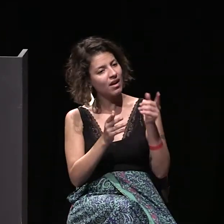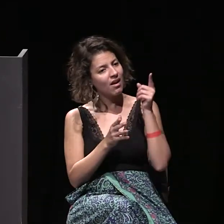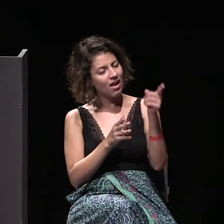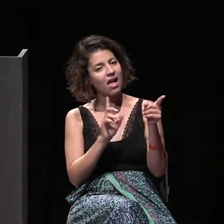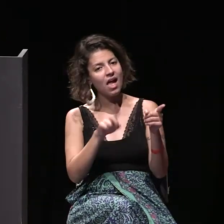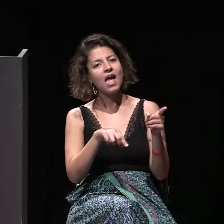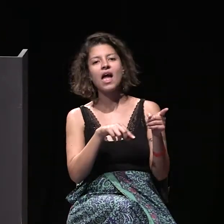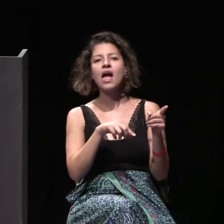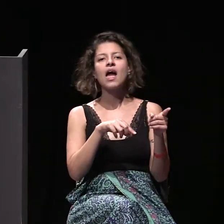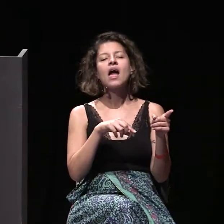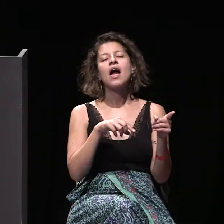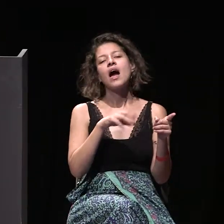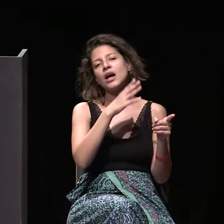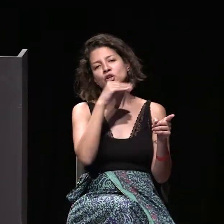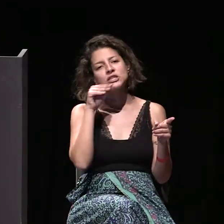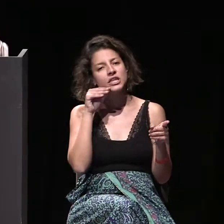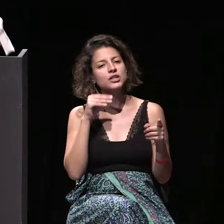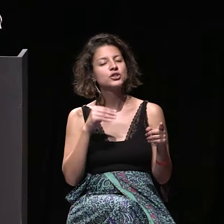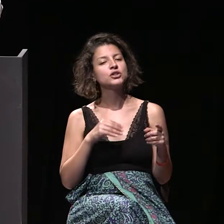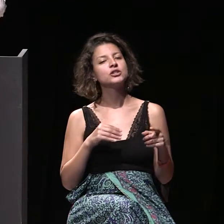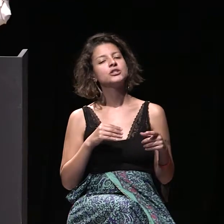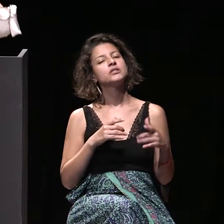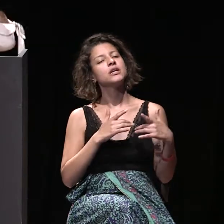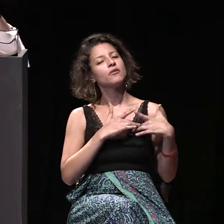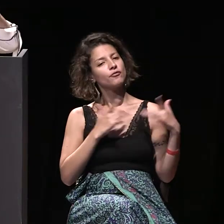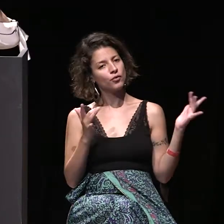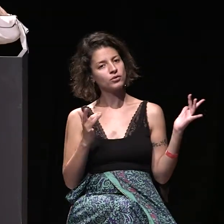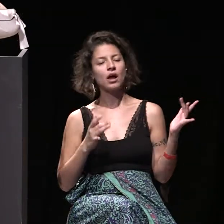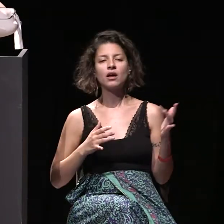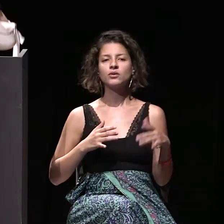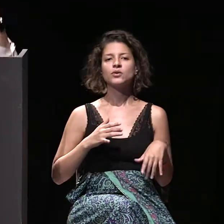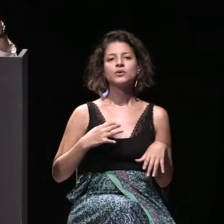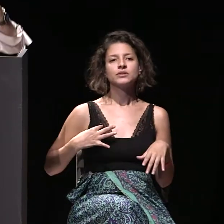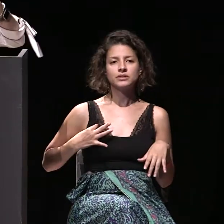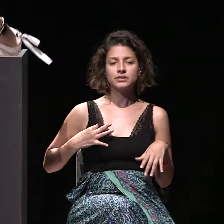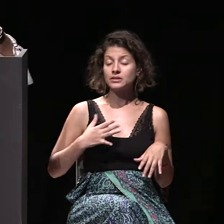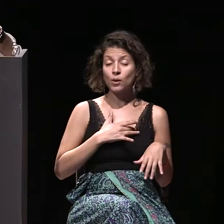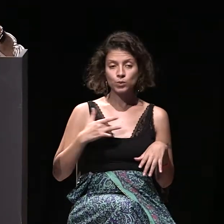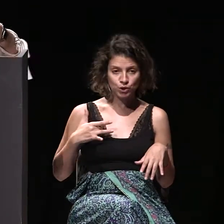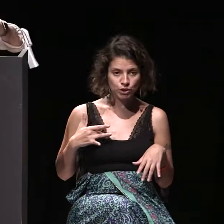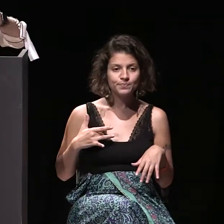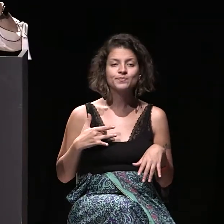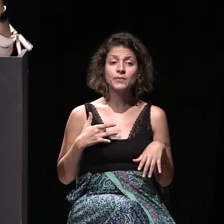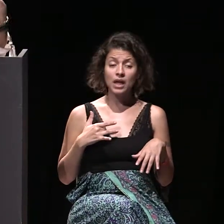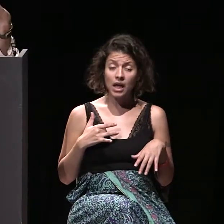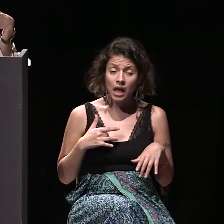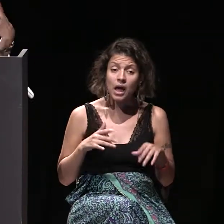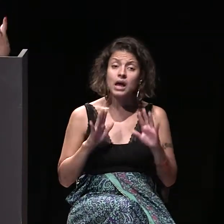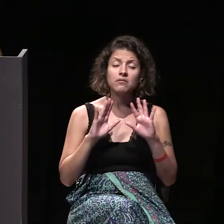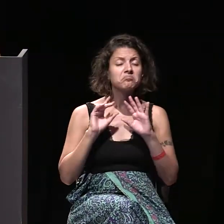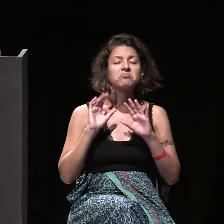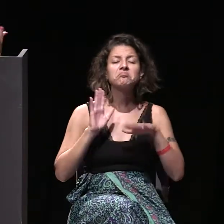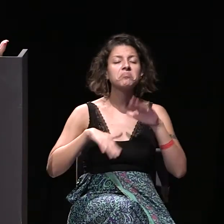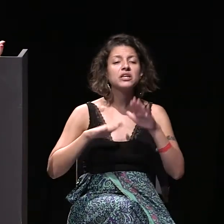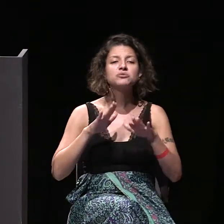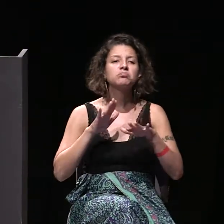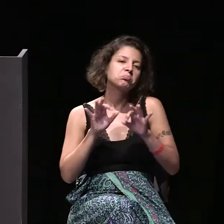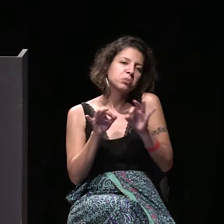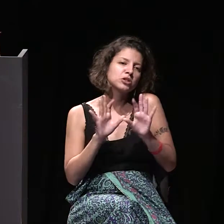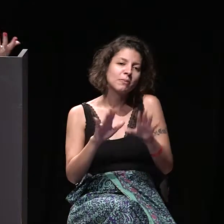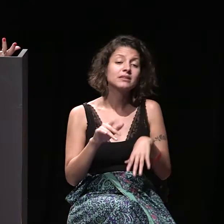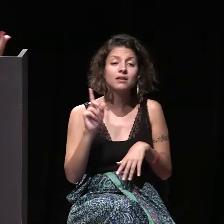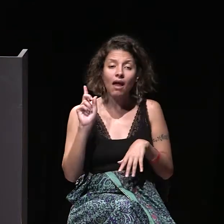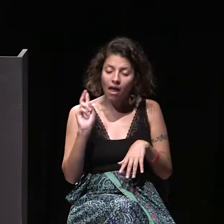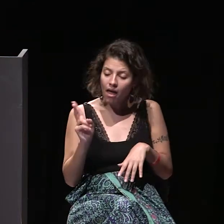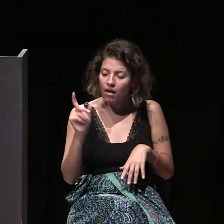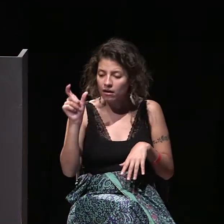adolescentes agentes voluntários de saúde, jovens mobilizadores, dependendo do projeto, mas são jovens trabalhando com outros